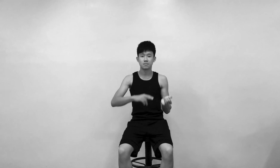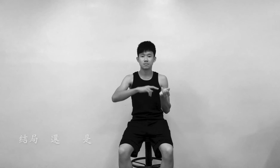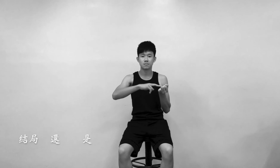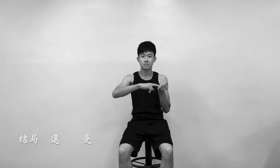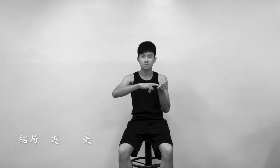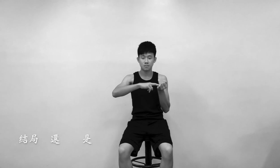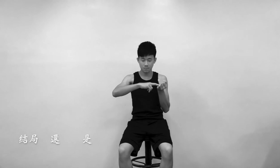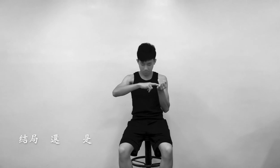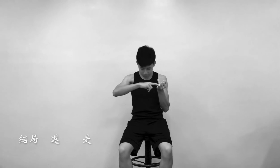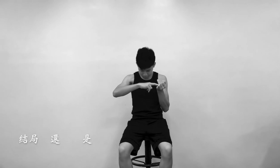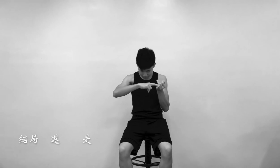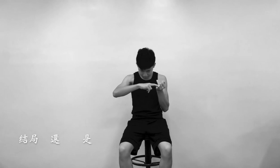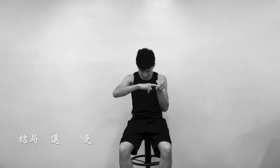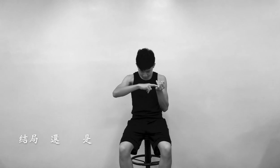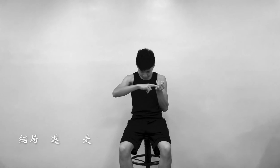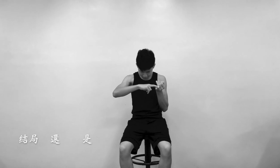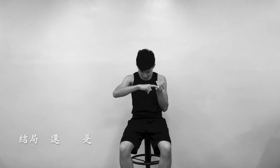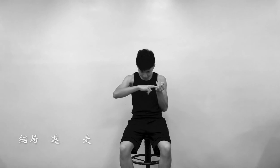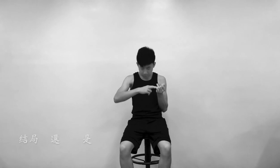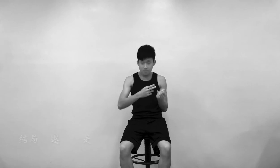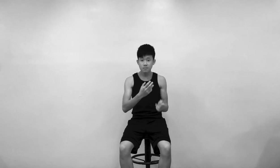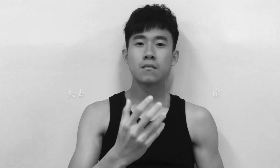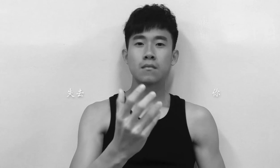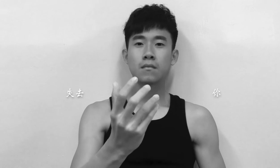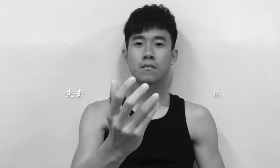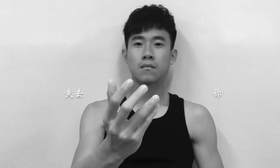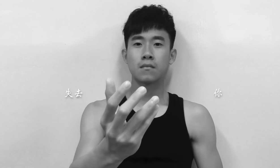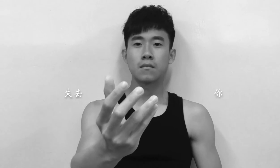结局还是失去你。